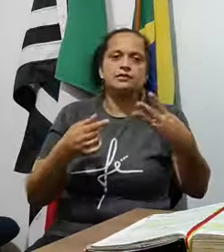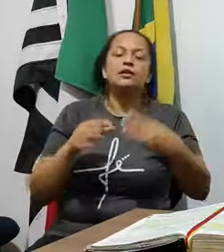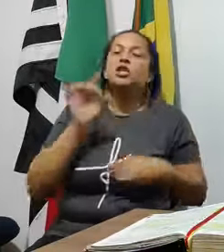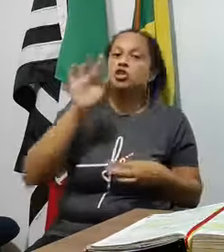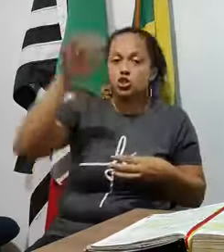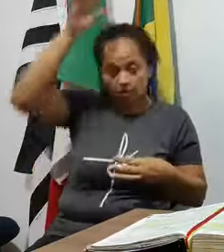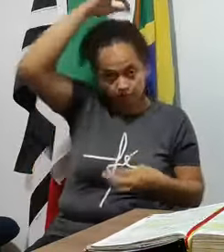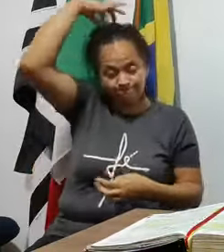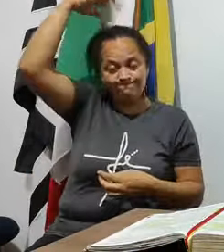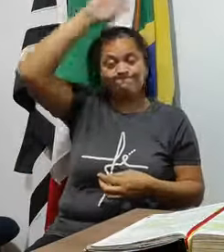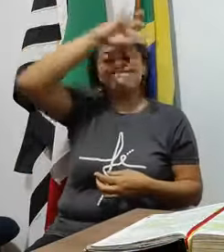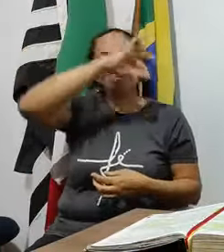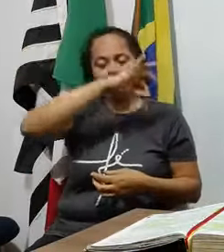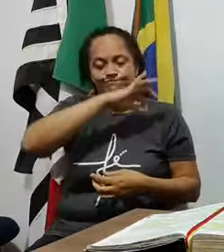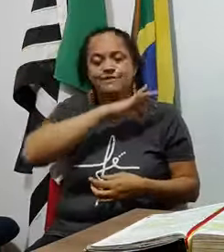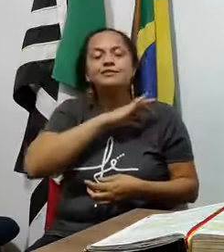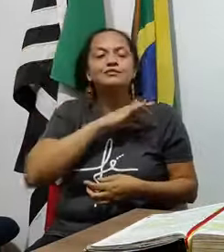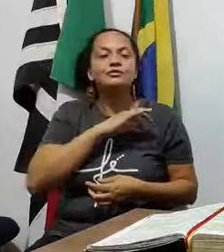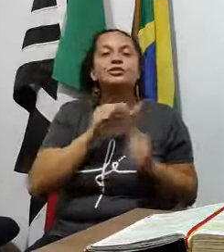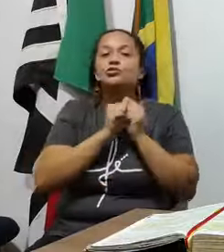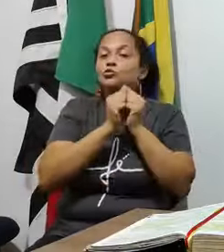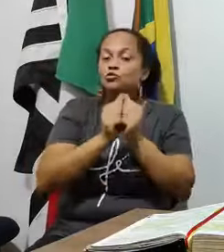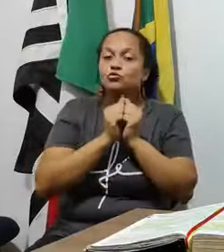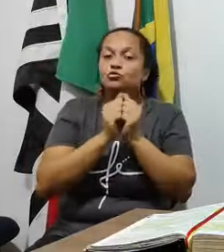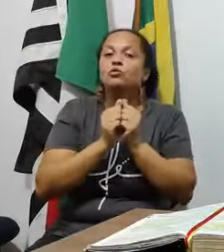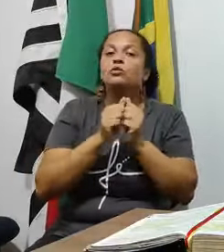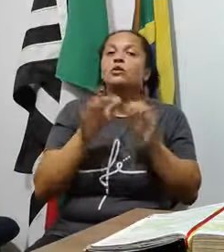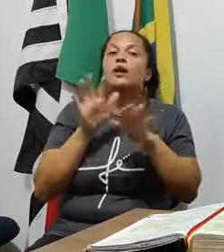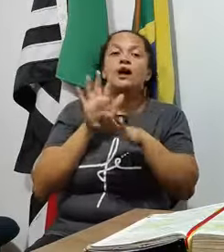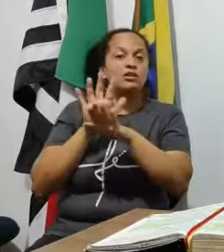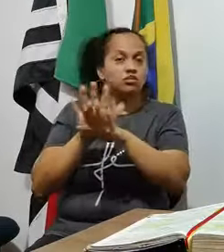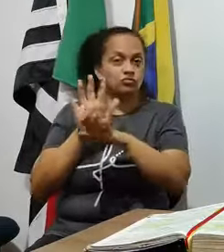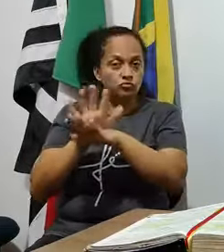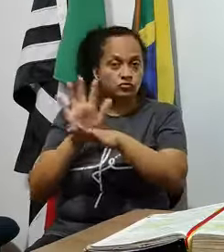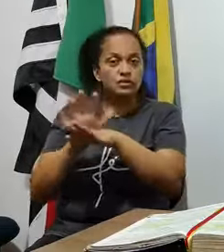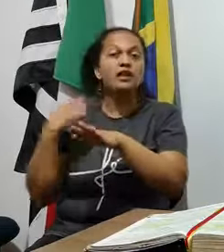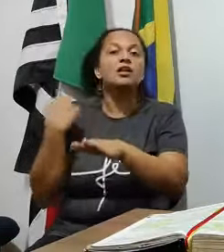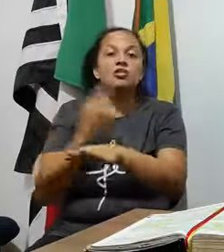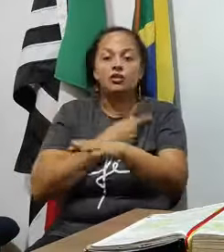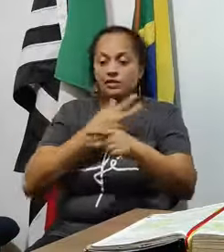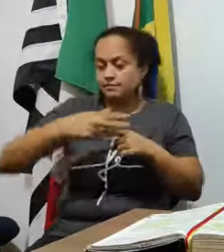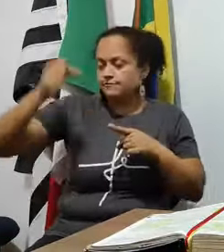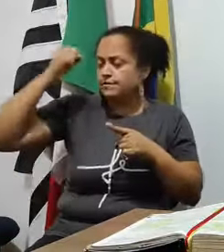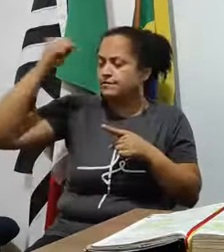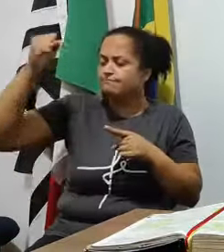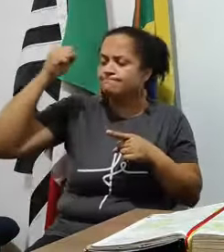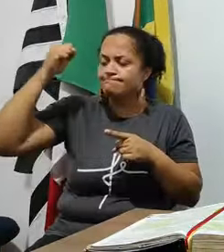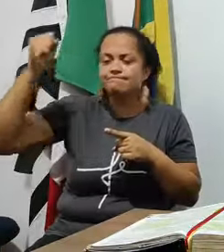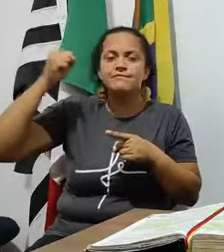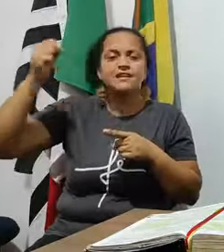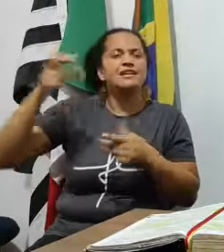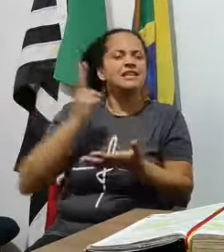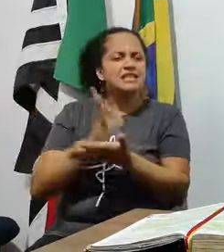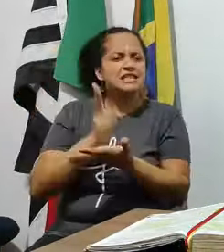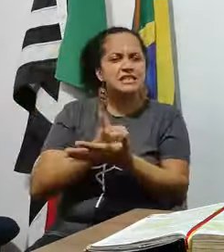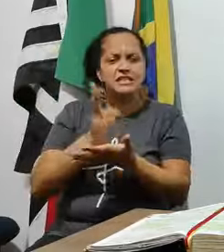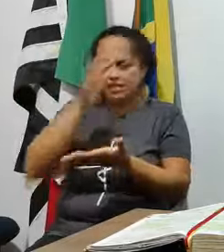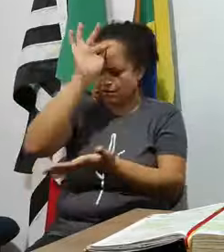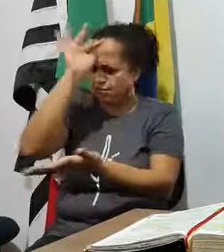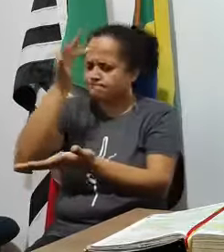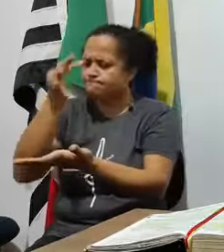esses inimigos, permanecer inabaláveis na fé e focados no cumprimento do